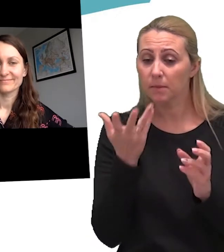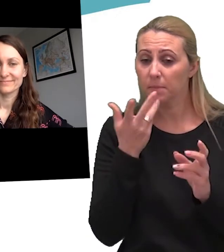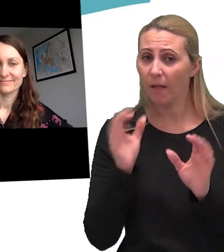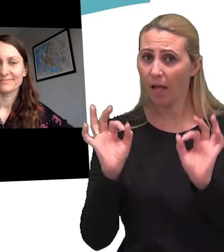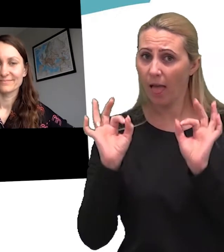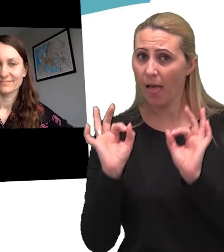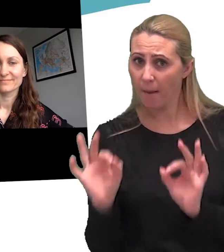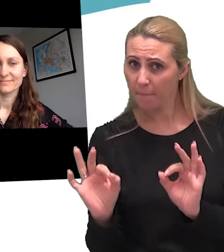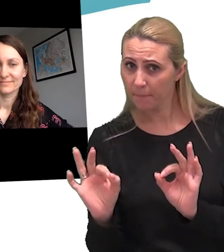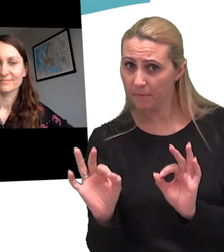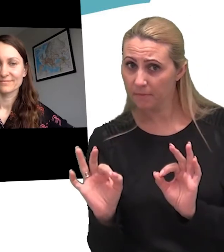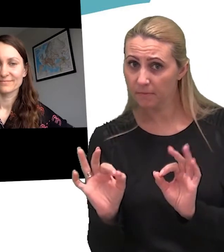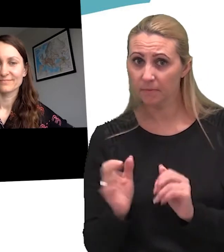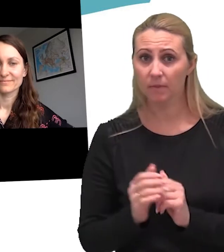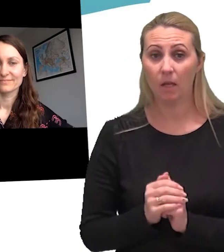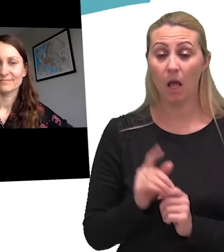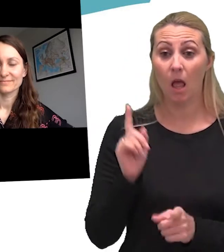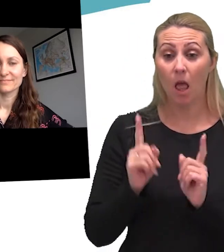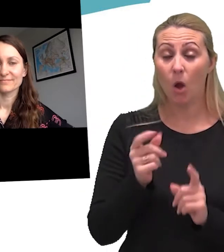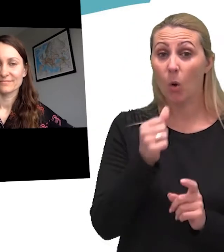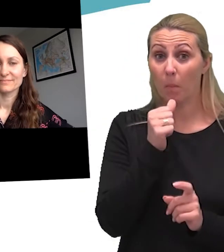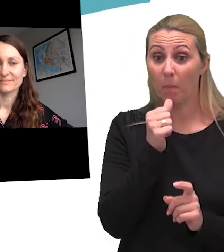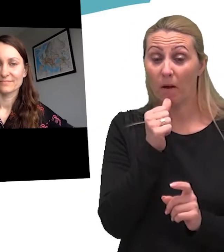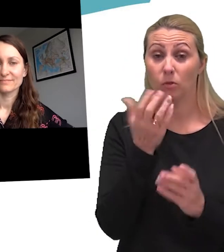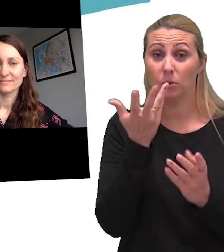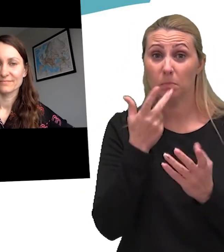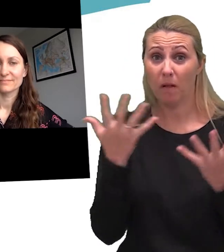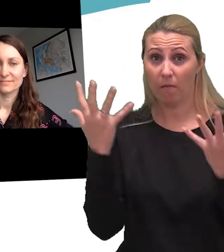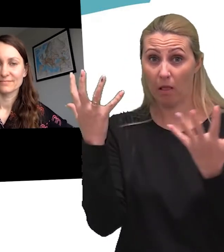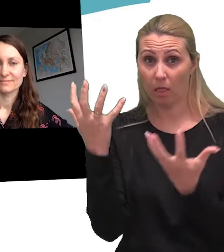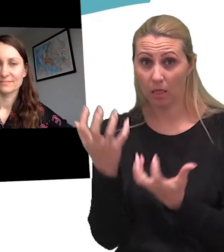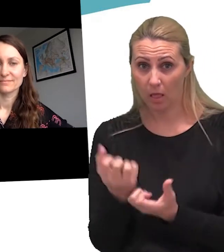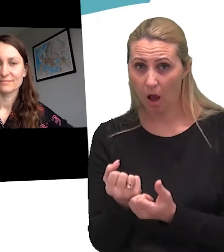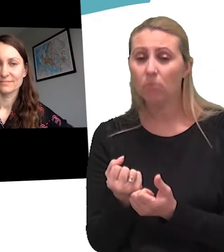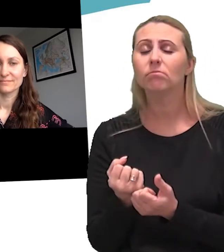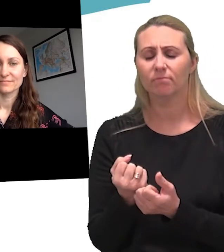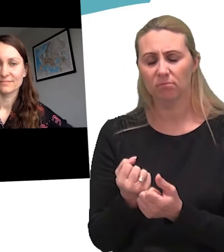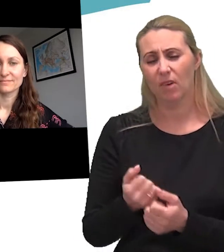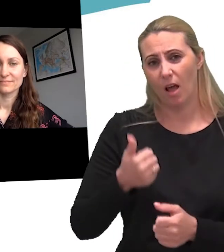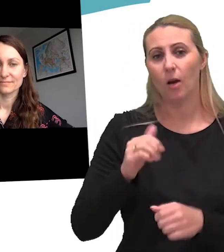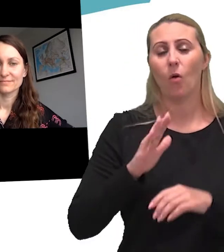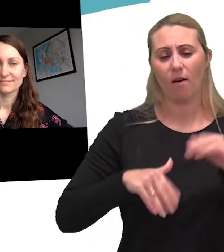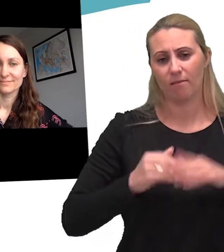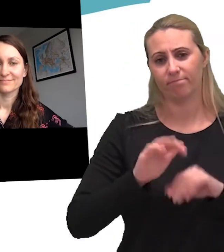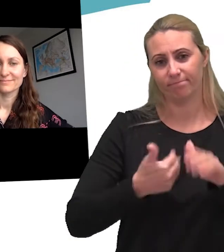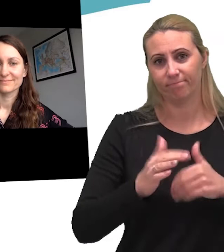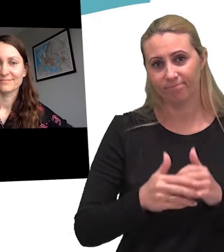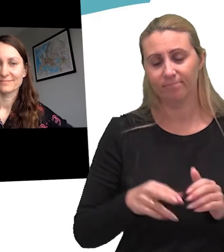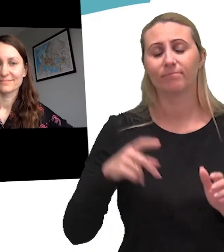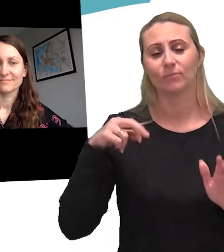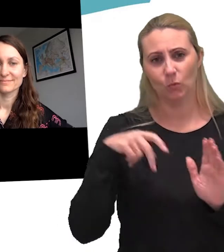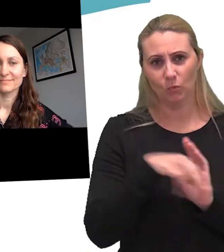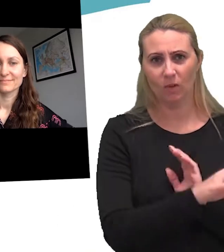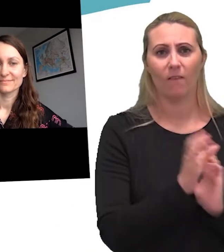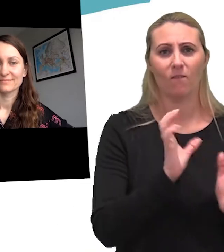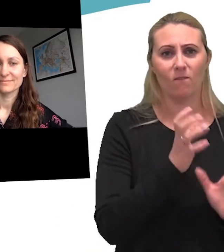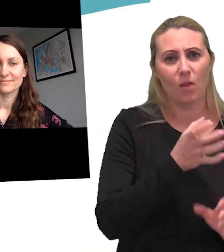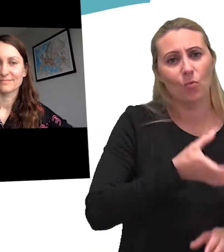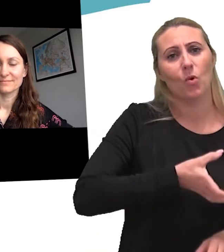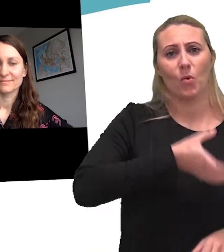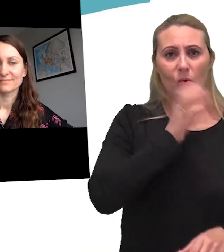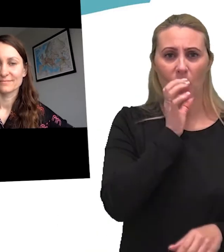spalva koncentruota ar ne. Ir jeigu spalva koncentruota, tai iš karto nusiplovus rankas reikia keliauti atsigerti